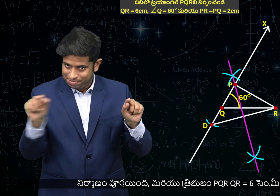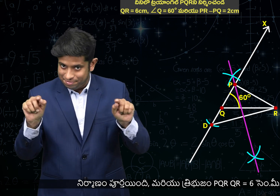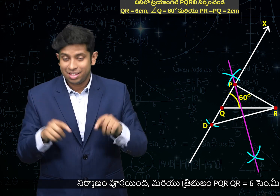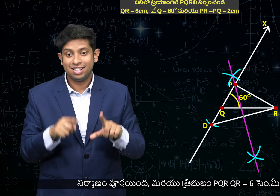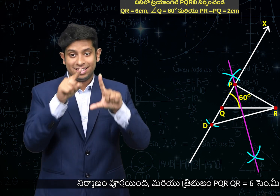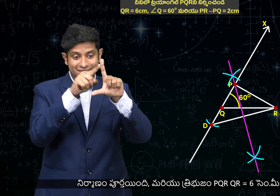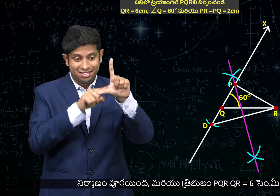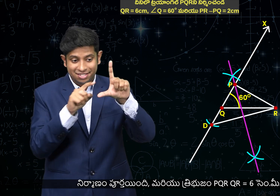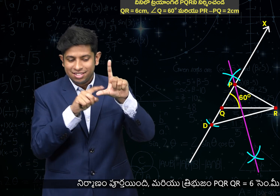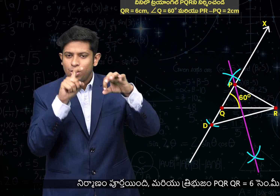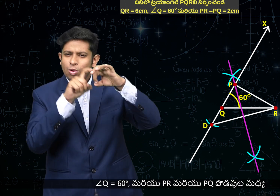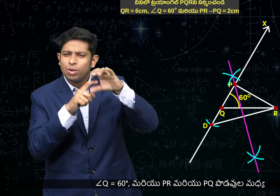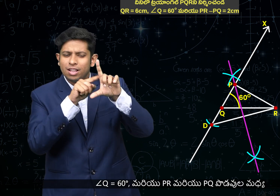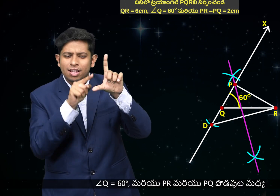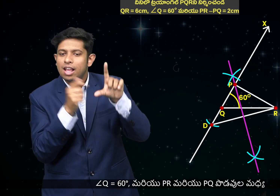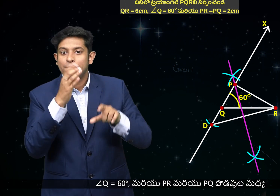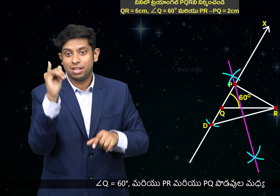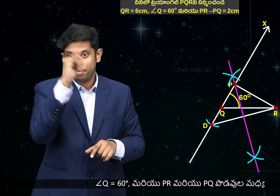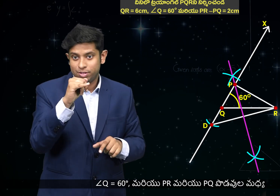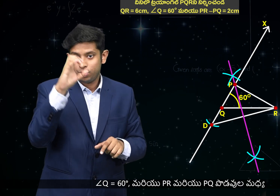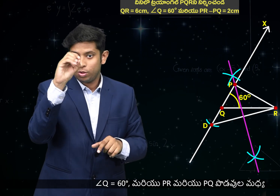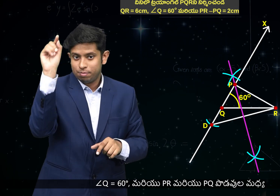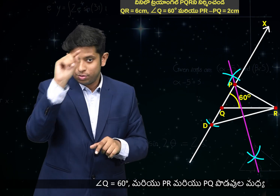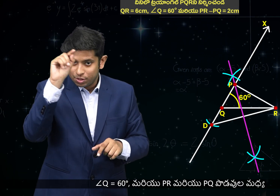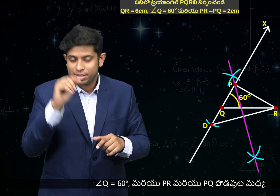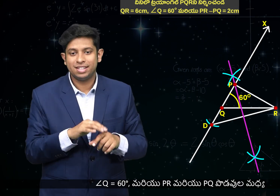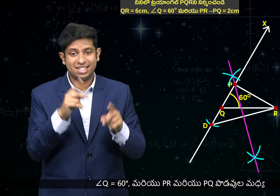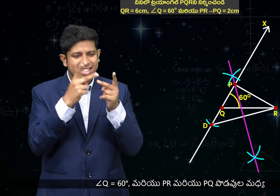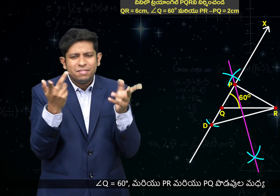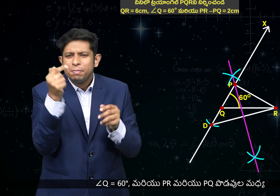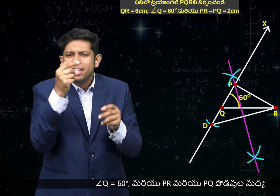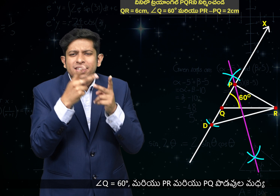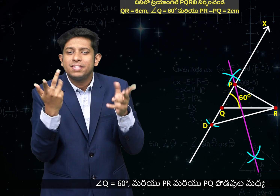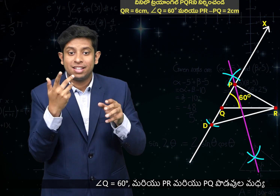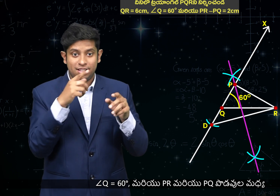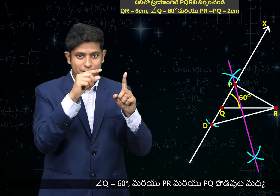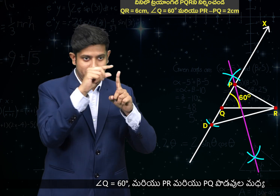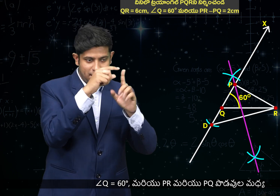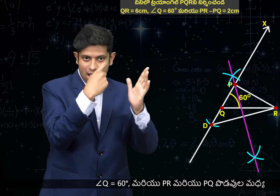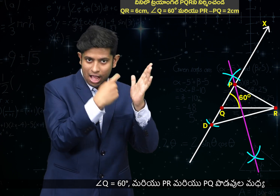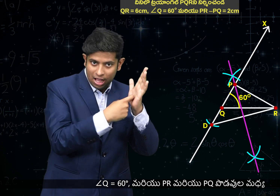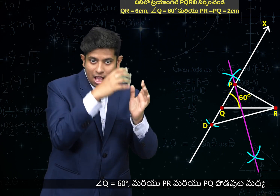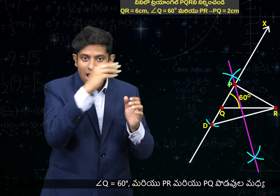6 సెంటీమీటర్లు, యాంగిల్ Q 60 డిగ్రీలు మరియు PR మరియు